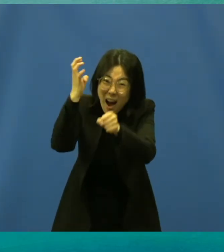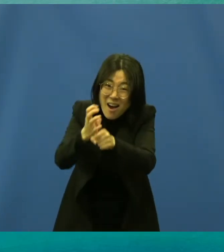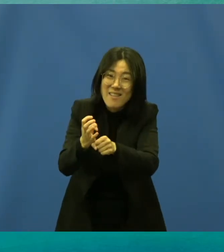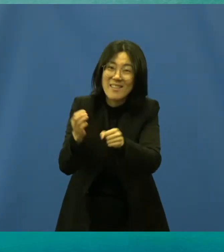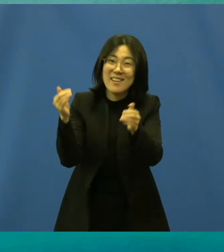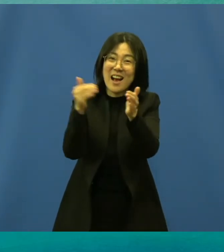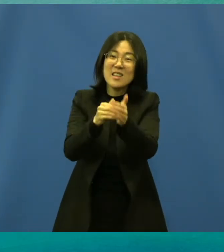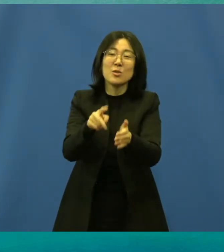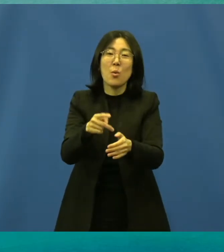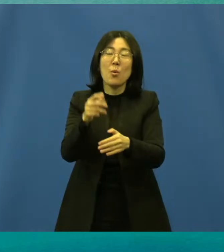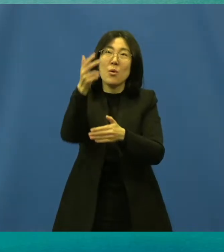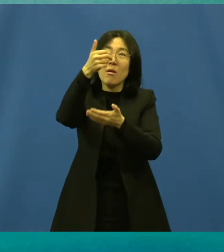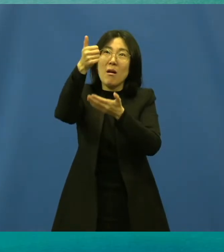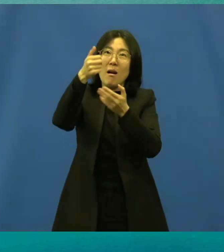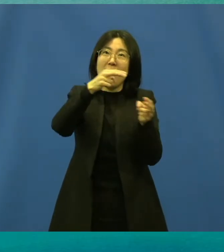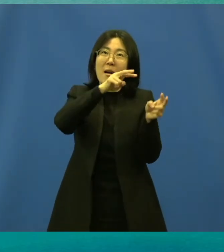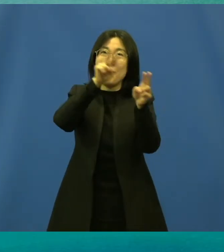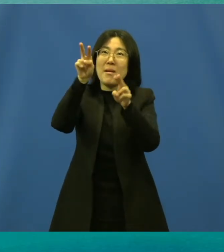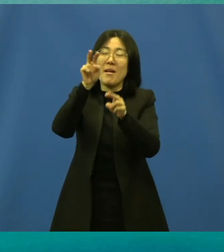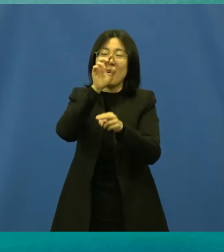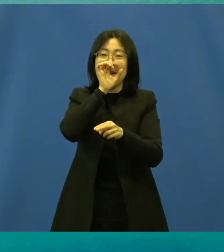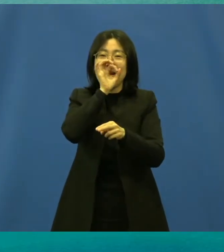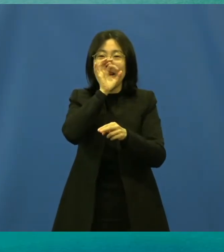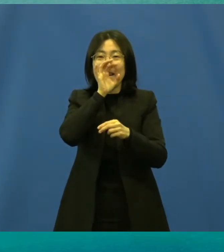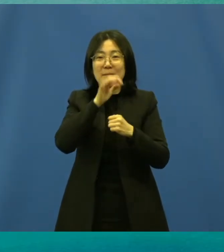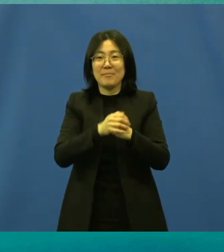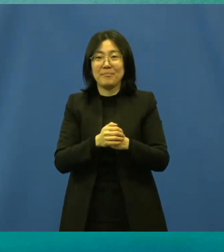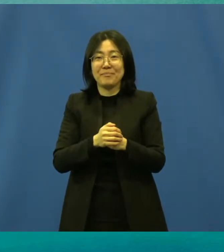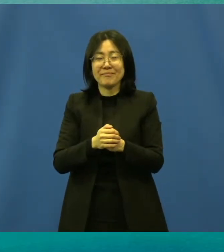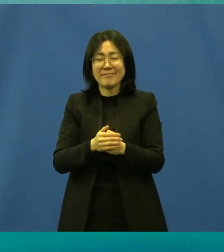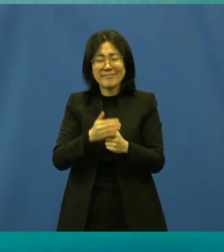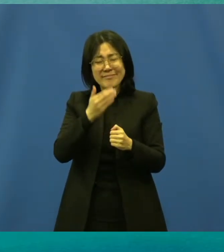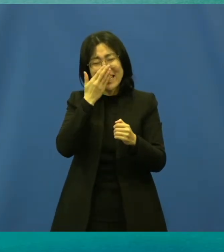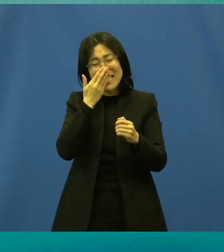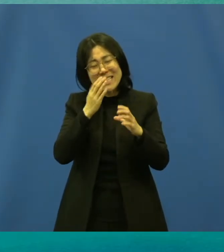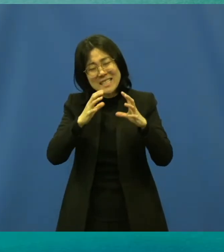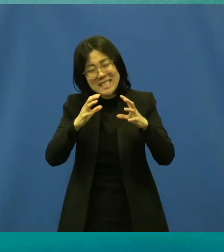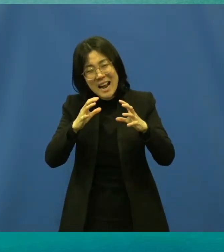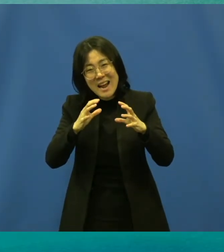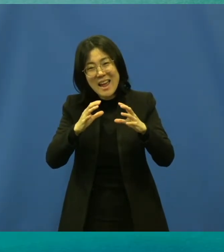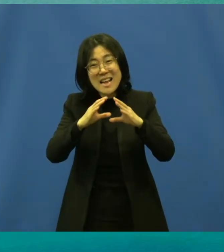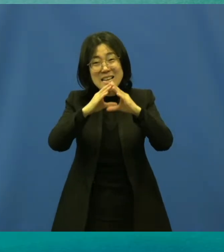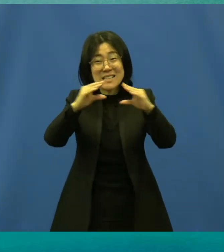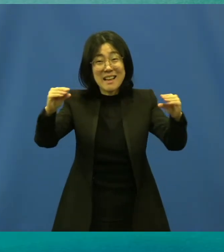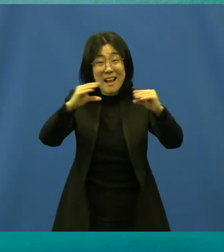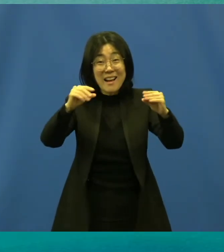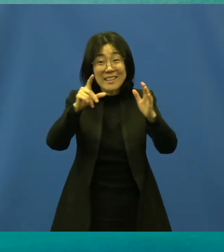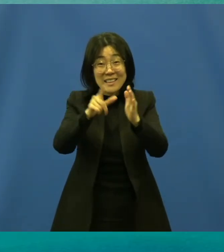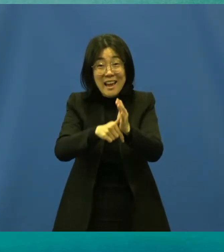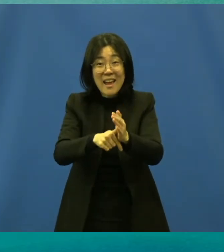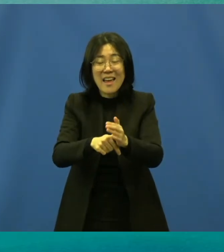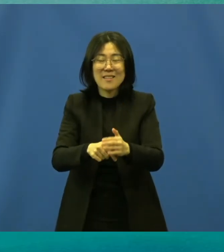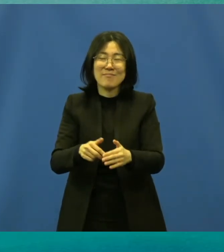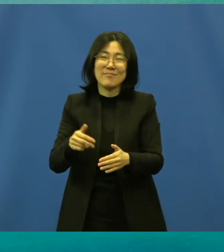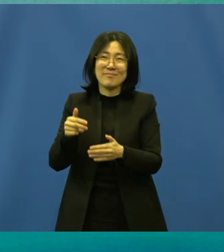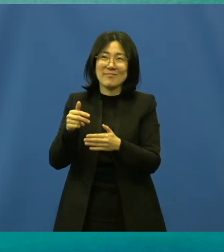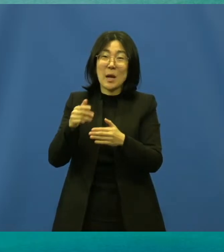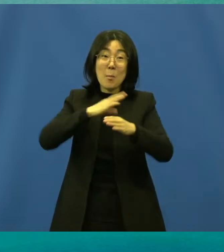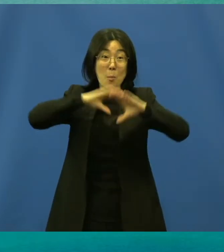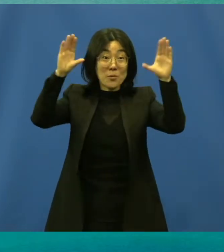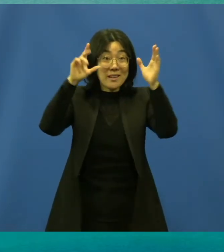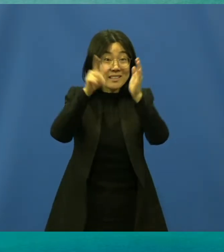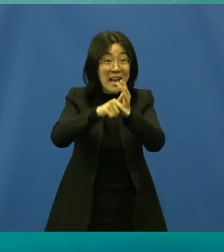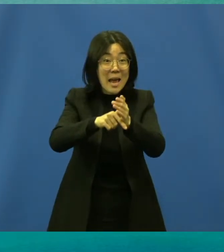이스라엘 백성들이 광야에서 뱀에 물려 죽어갑니다. 하나님이 살 길을 주셨습니다. 장대에 놋뱀을 걸어놓고